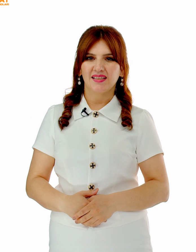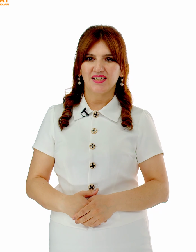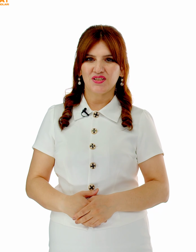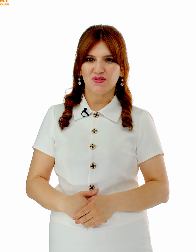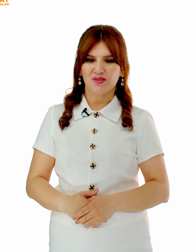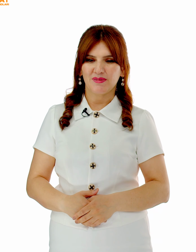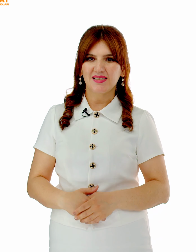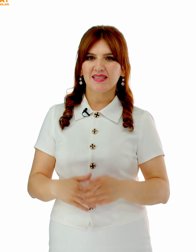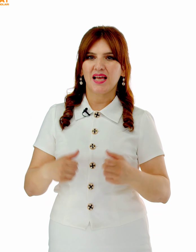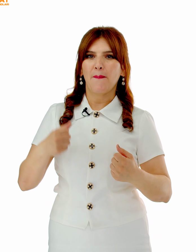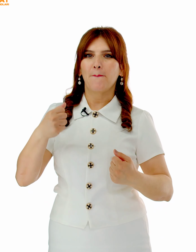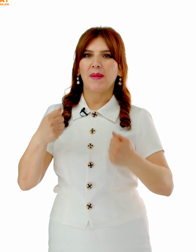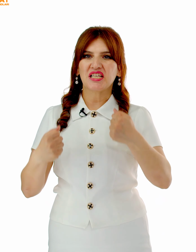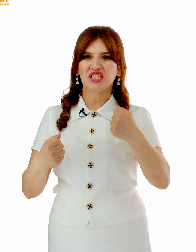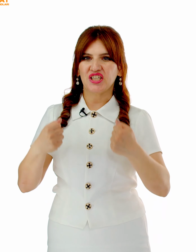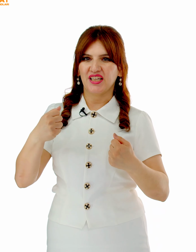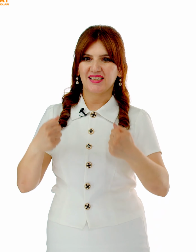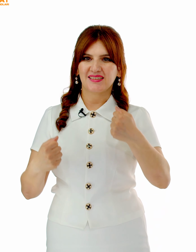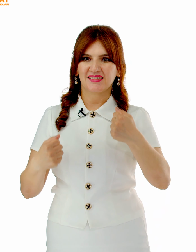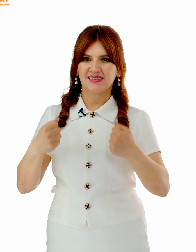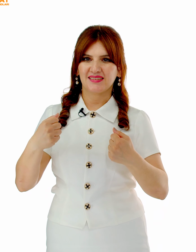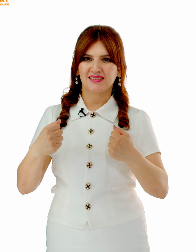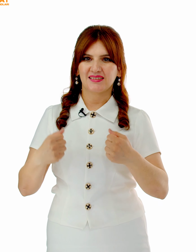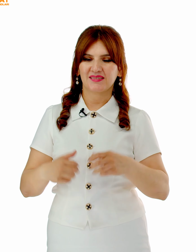Keyingi so'zimiz mashina.